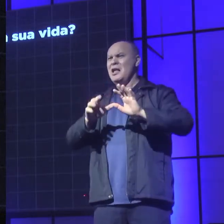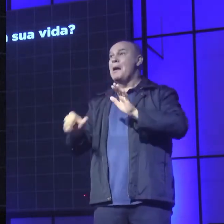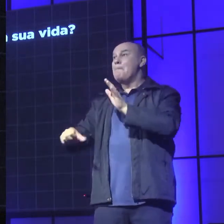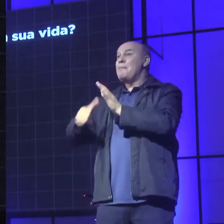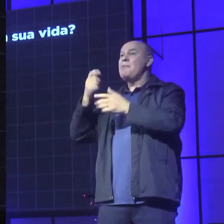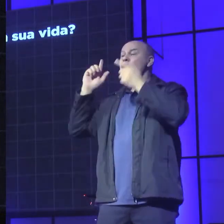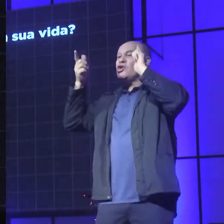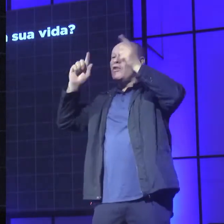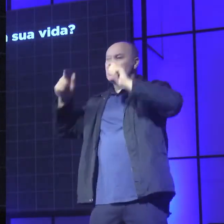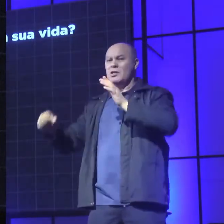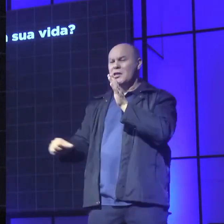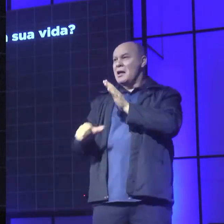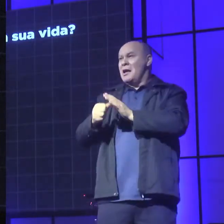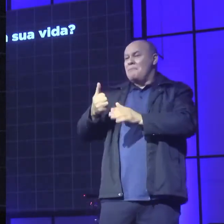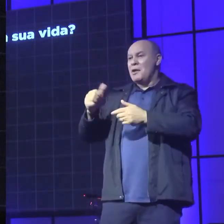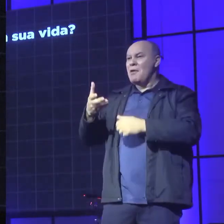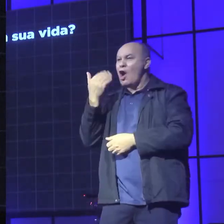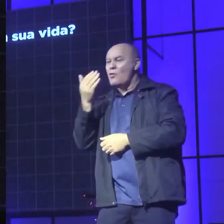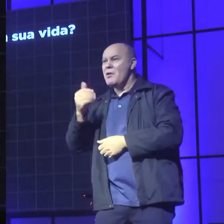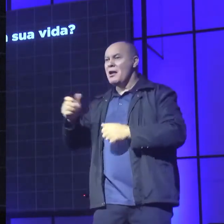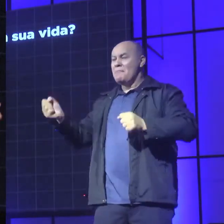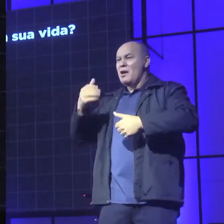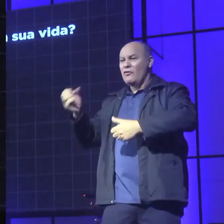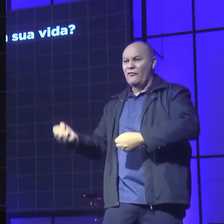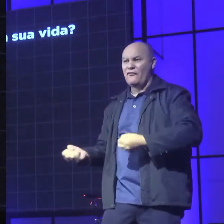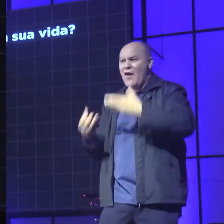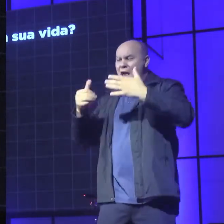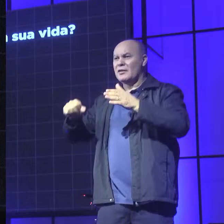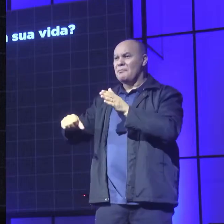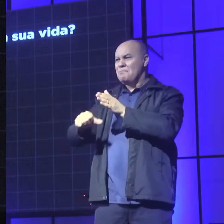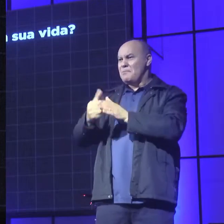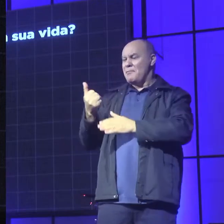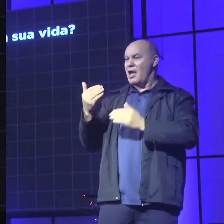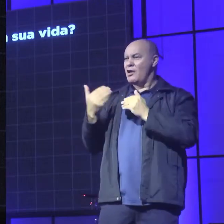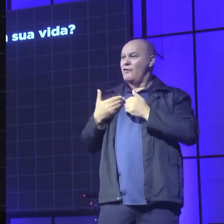Comamos e bebamos e nos divertimos, vamos ao prazer.